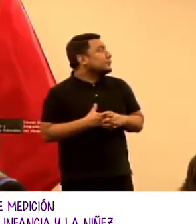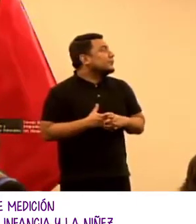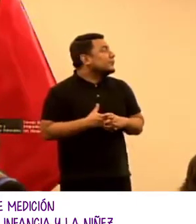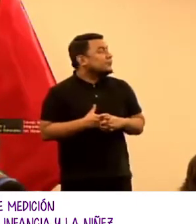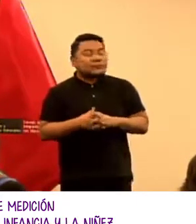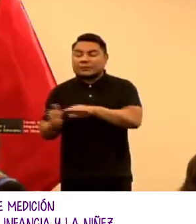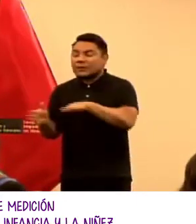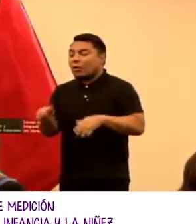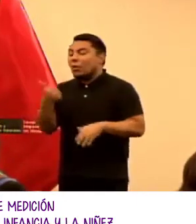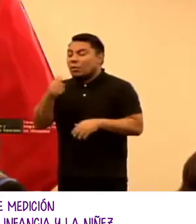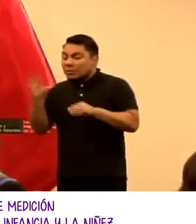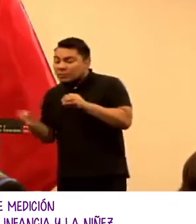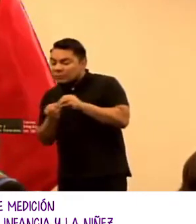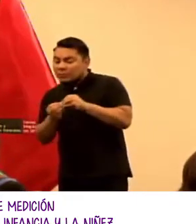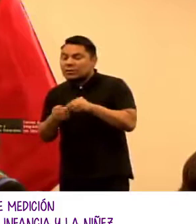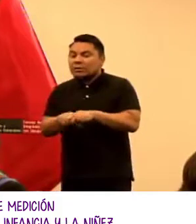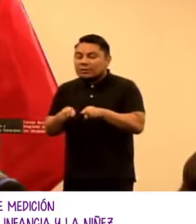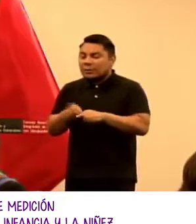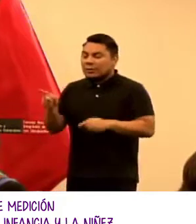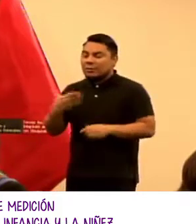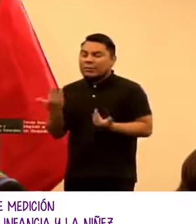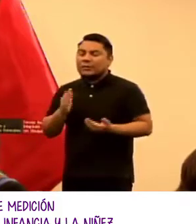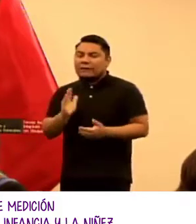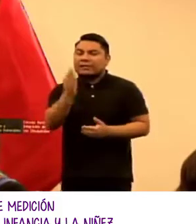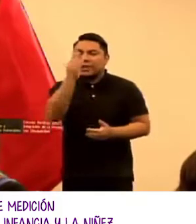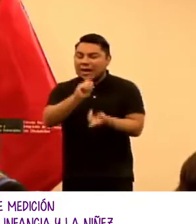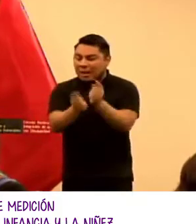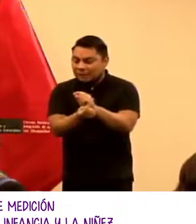Otro ámbito de los que se agregaron después fue el de enfrentar el cambio.